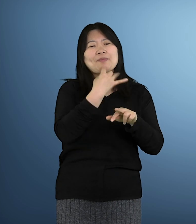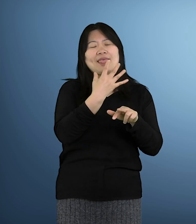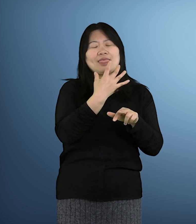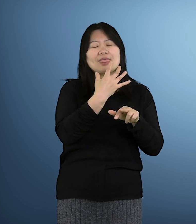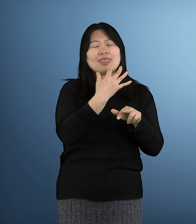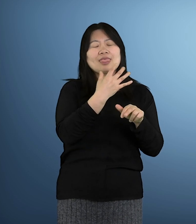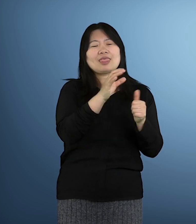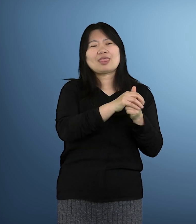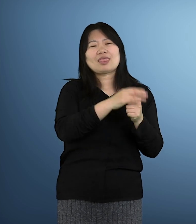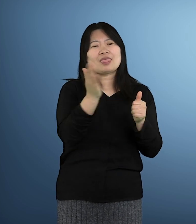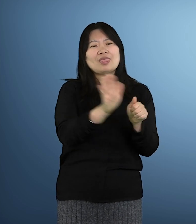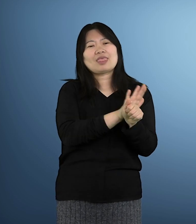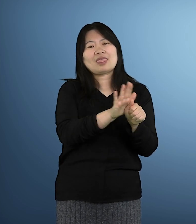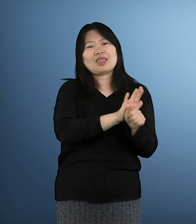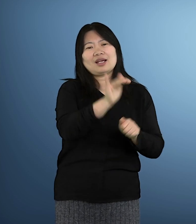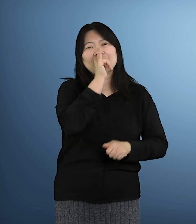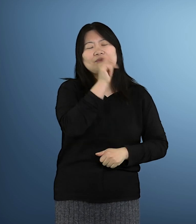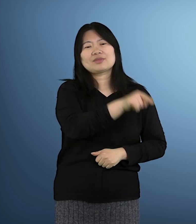게다가